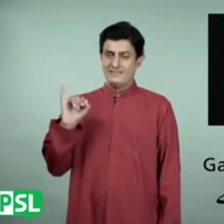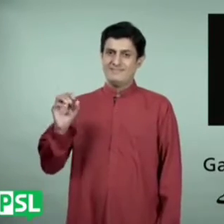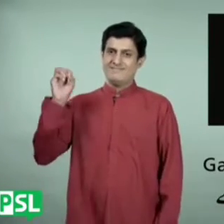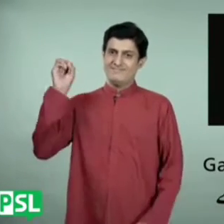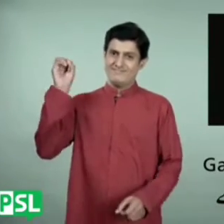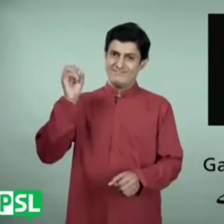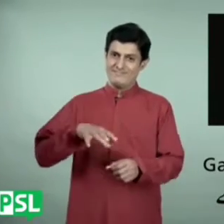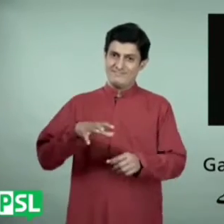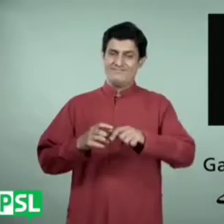بڑا گندگی لائنر.